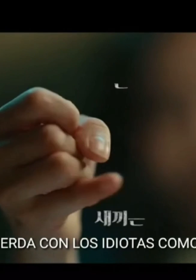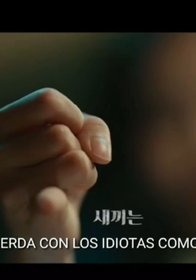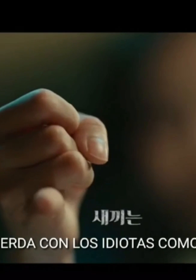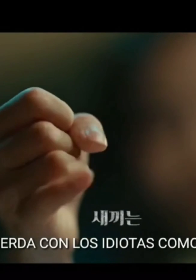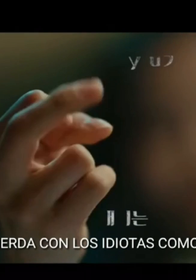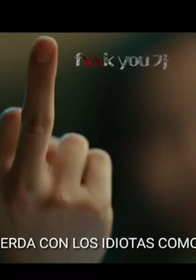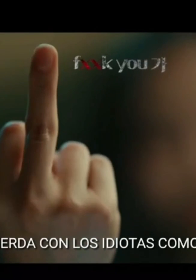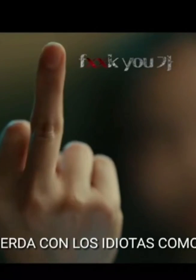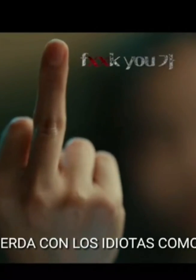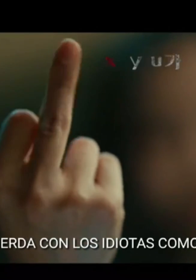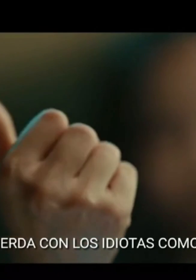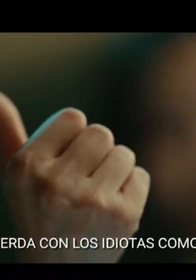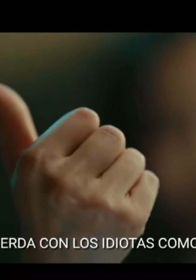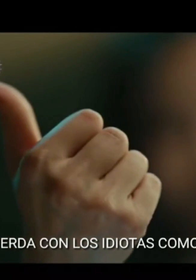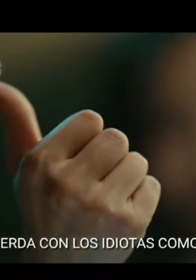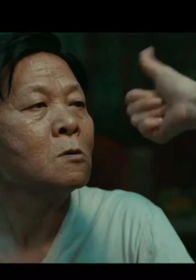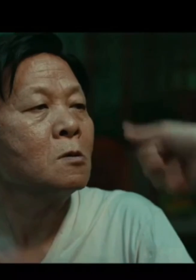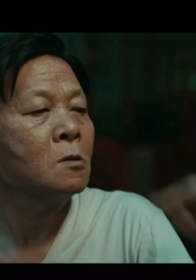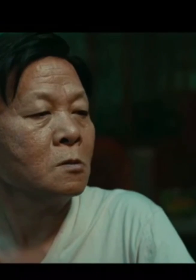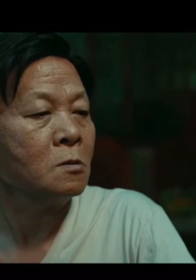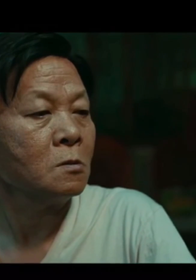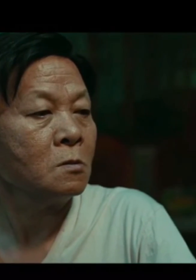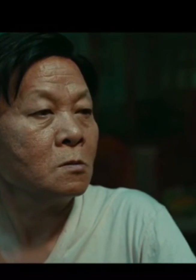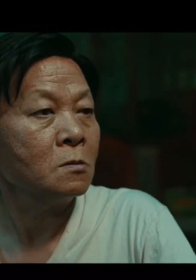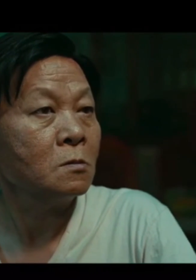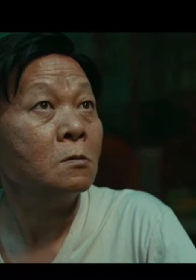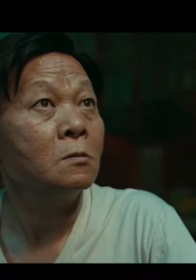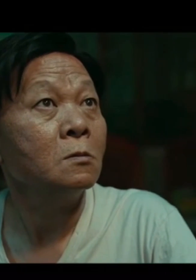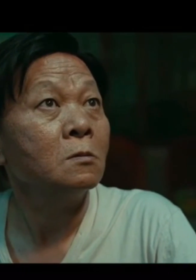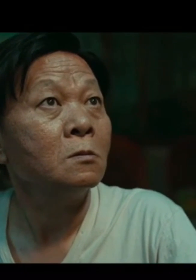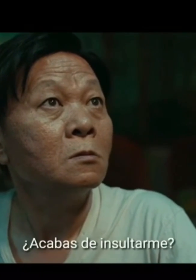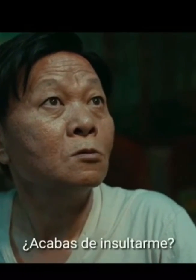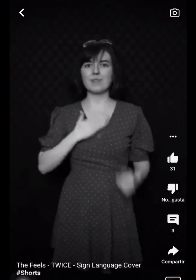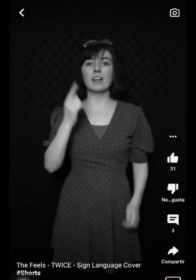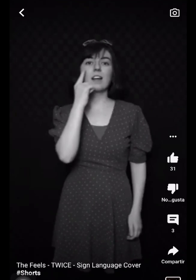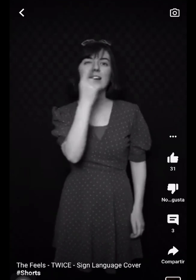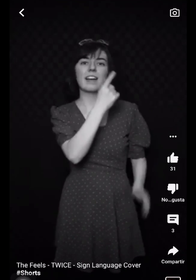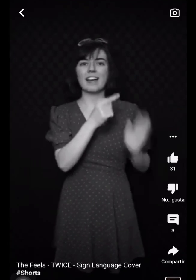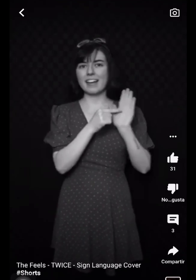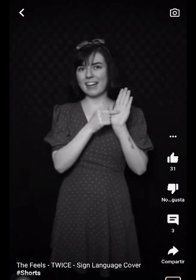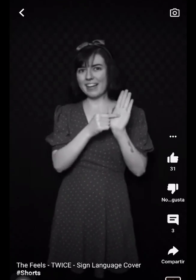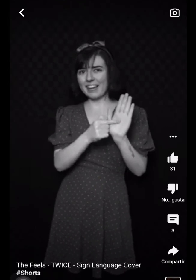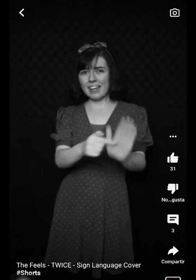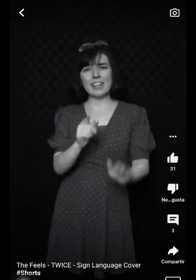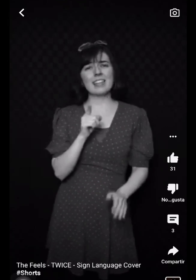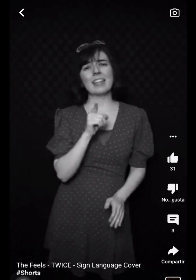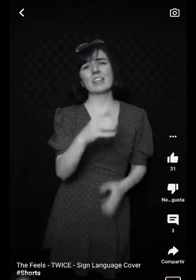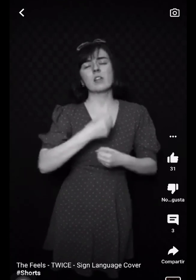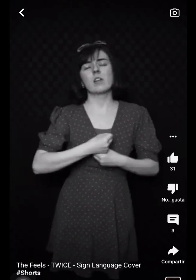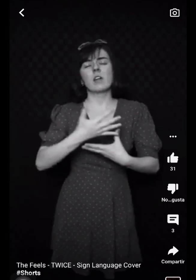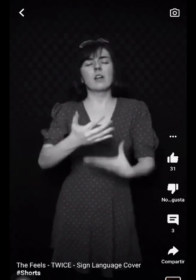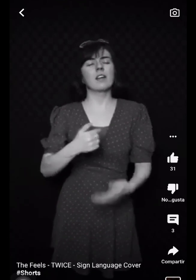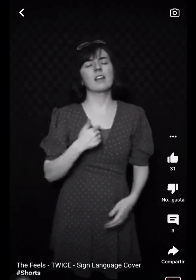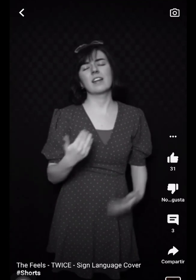Ahora, estas comunidades pueden ser escuchadas mediante las redes sociales y el lenguaje de señas se ha